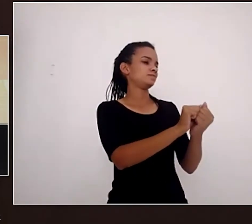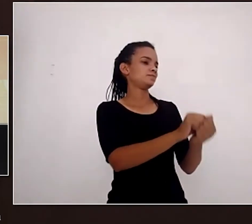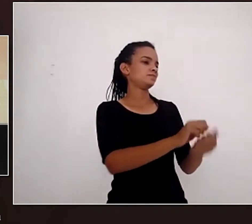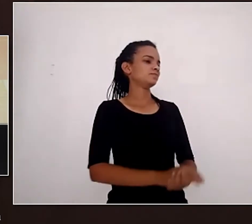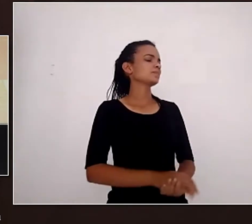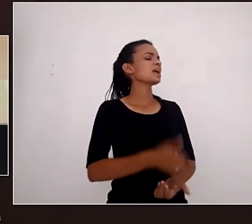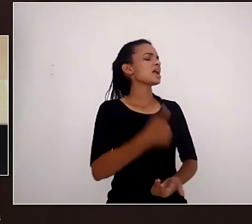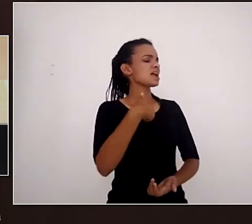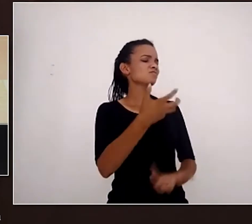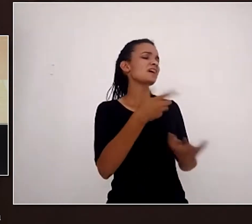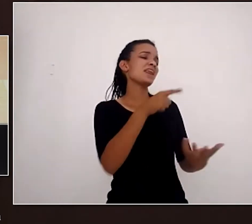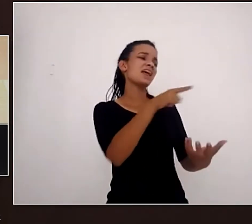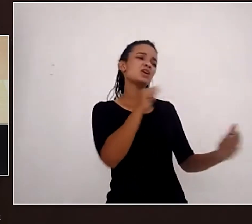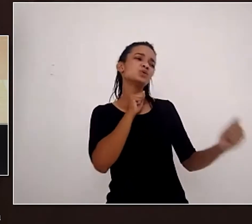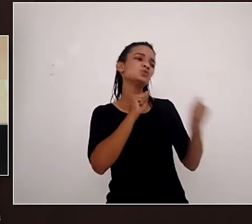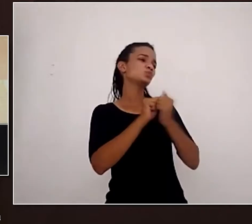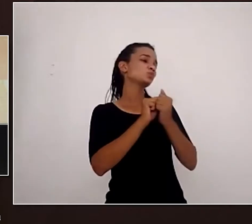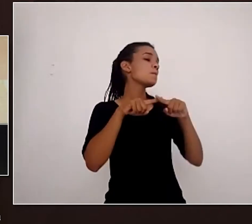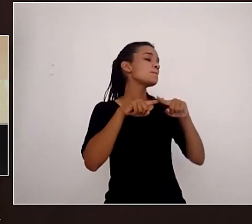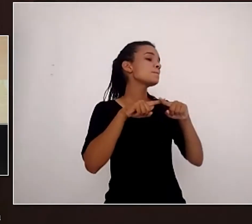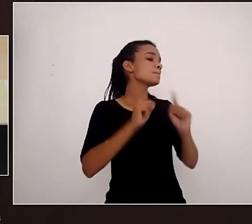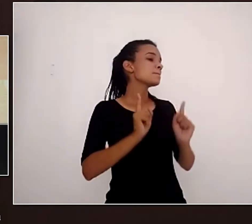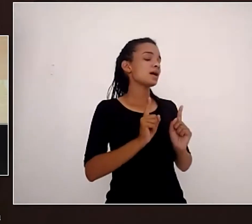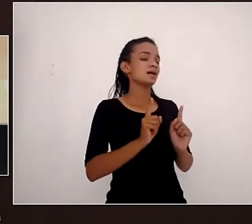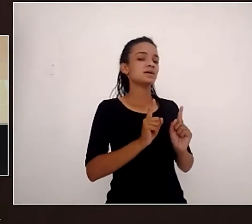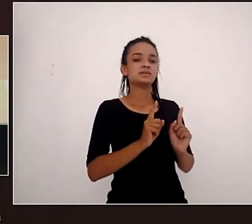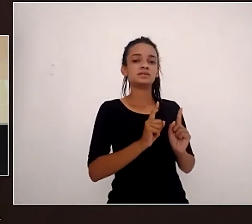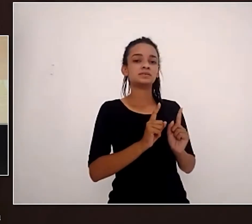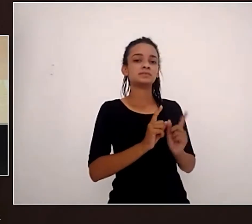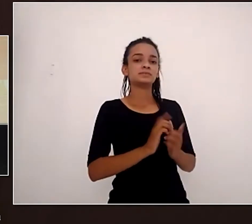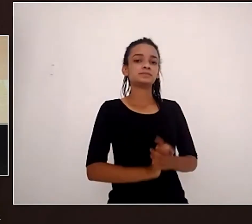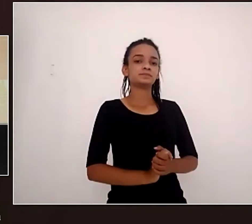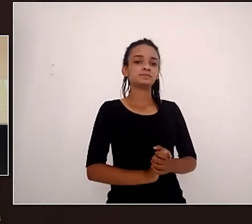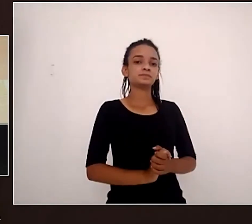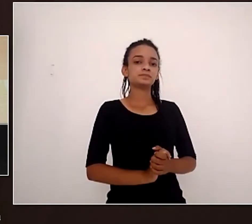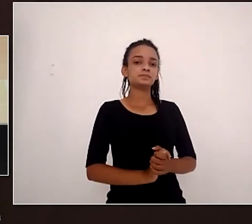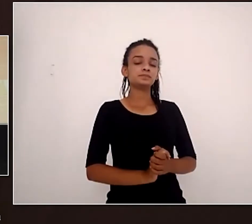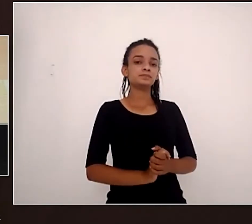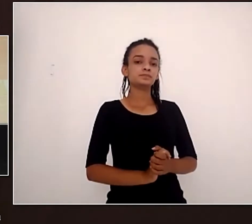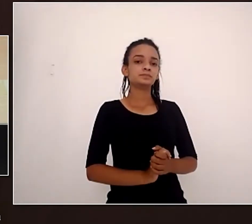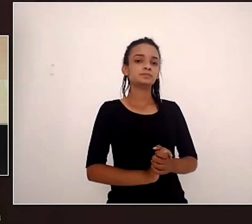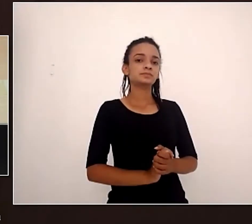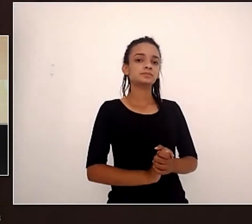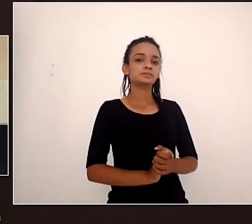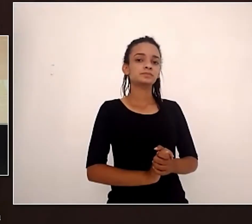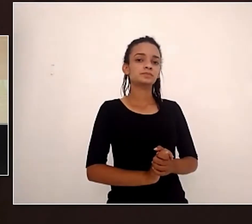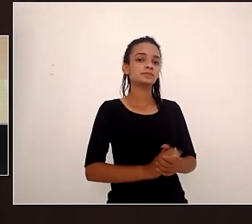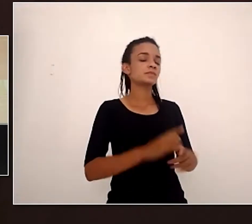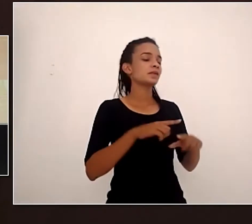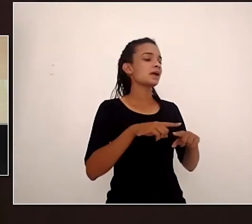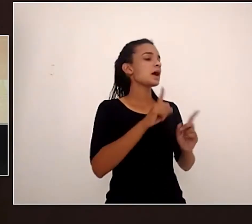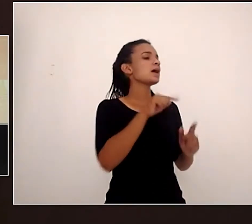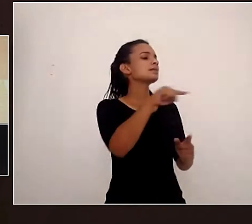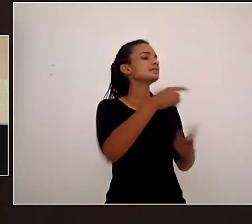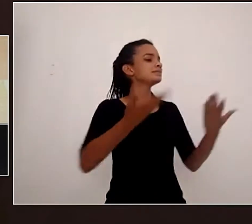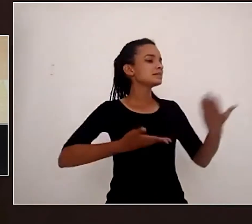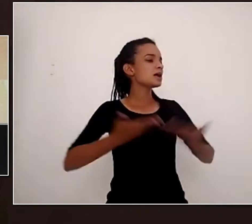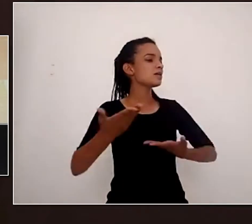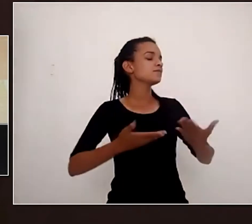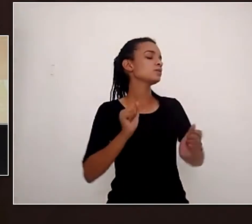mesmo, para, em teu lugar, me servir nas algemas que carrego por causa do Evangelho, mas nada